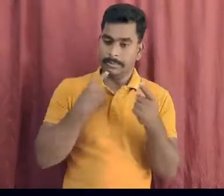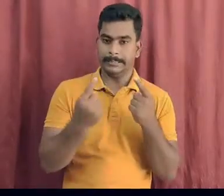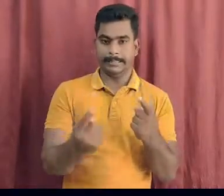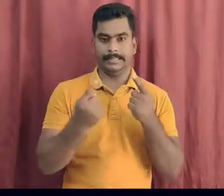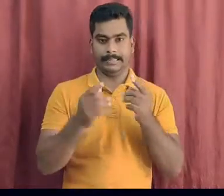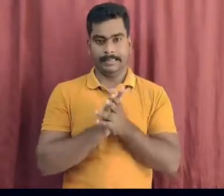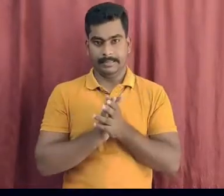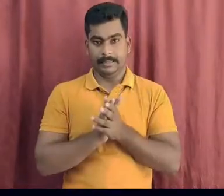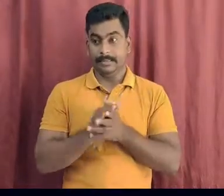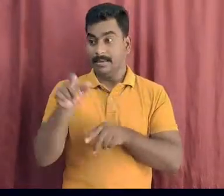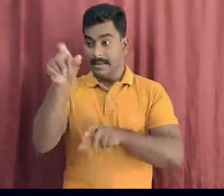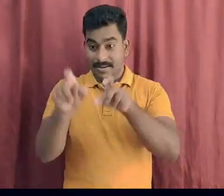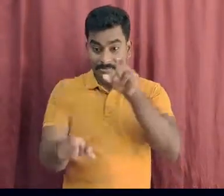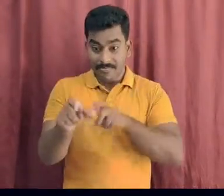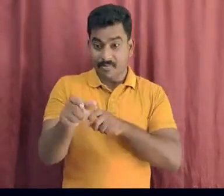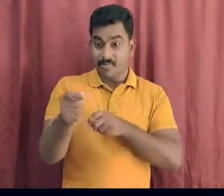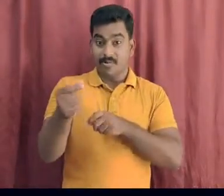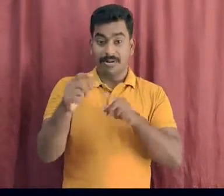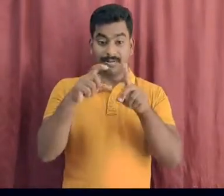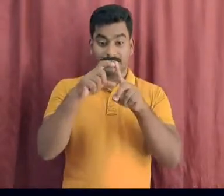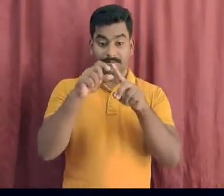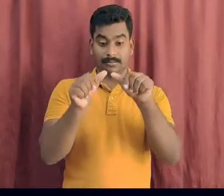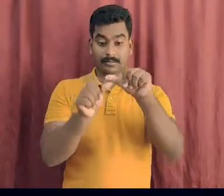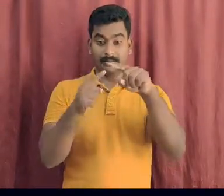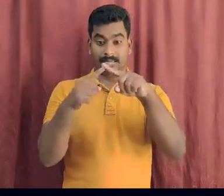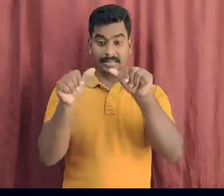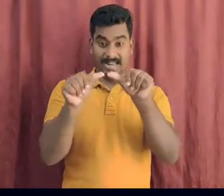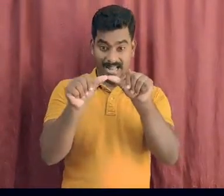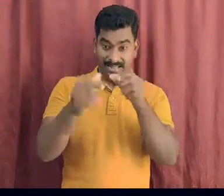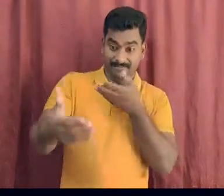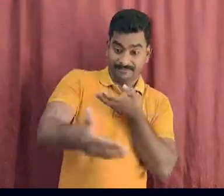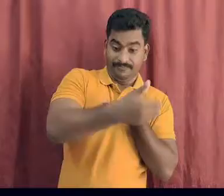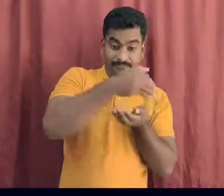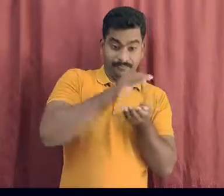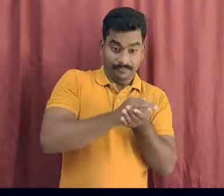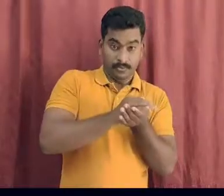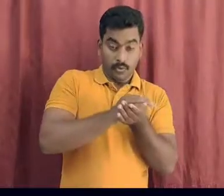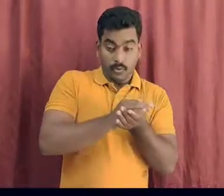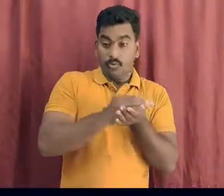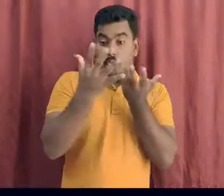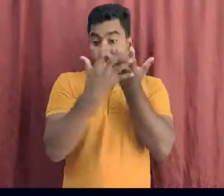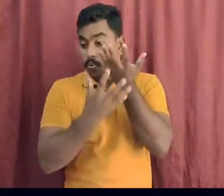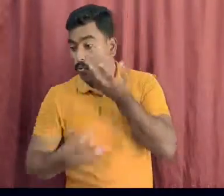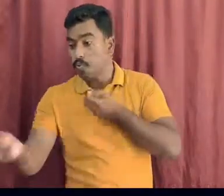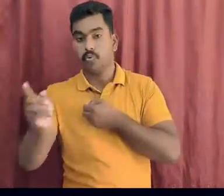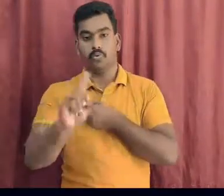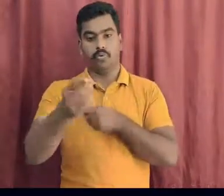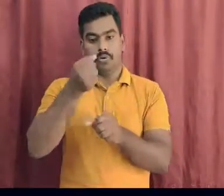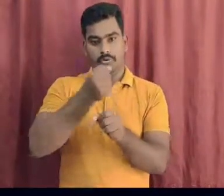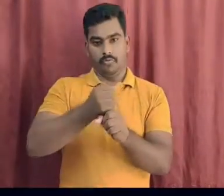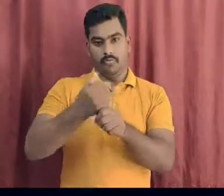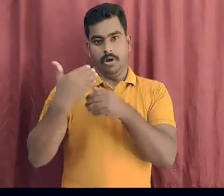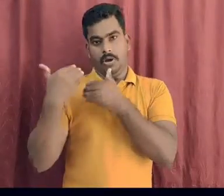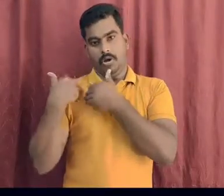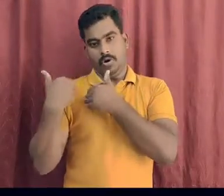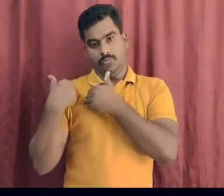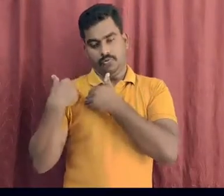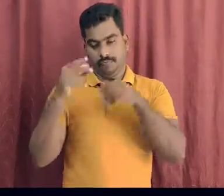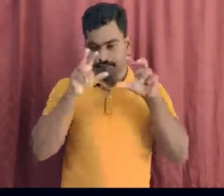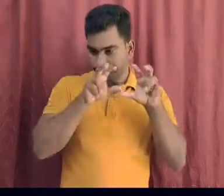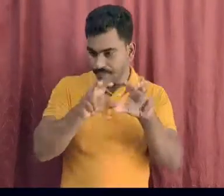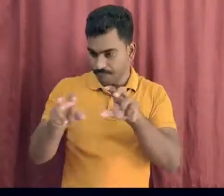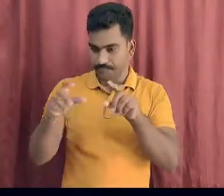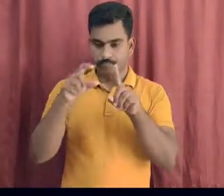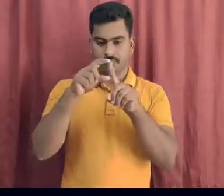നടത്തണമെന്നും സ്പ്രിംഗ്ലർ കമ്പനി വിവരങ്ങൾ മറ്റാർക്കും കൈമാറരുതെന്നും സർക്കാർ ഡേറ്റ